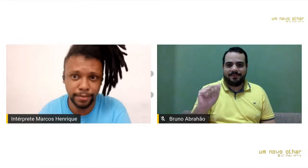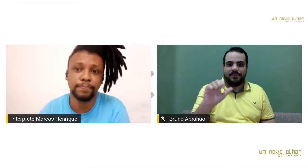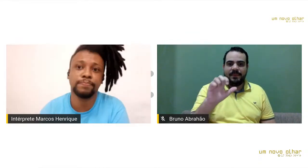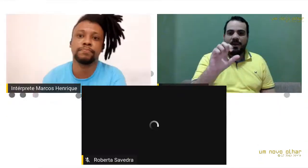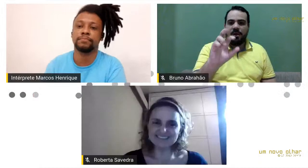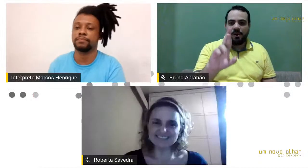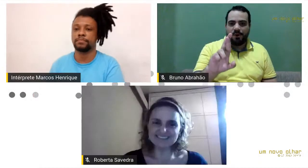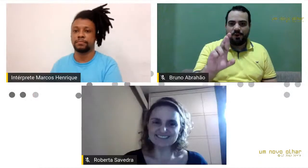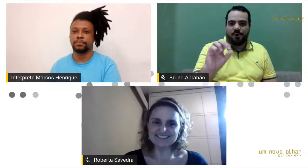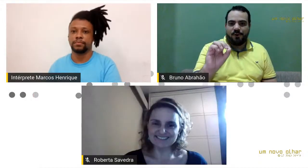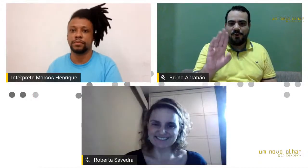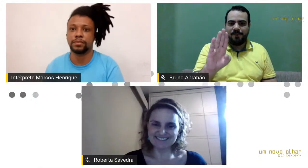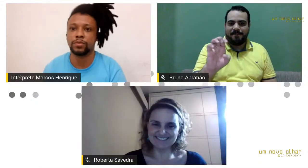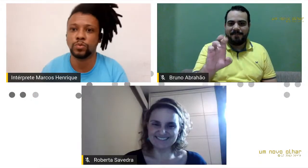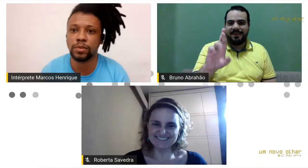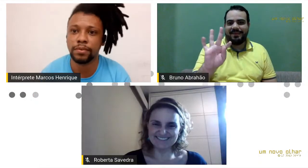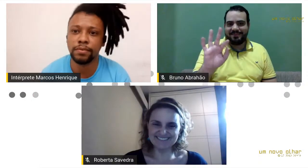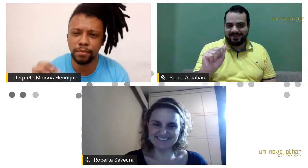savedra